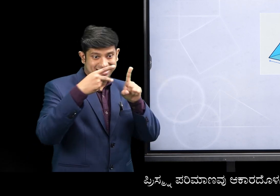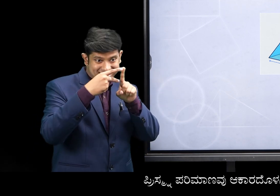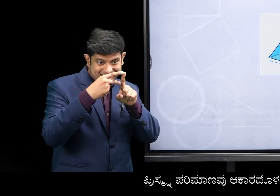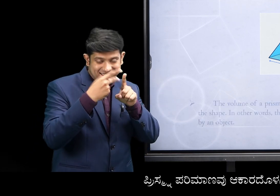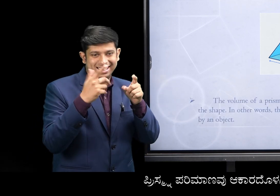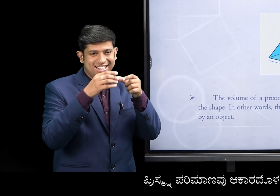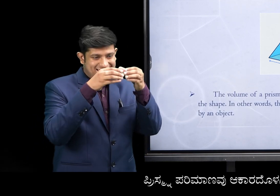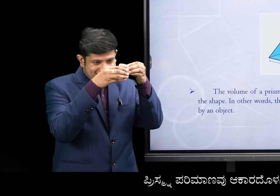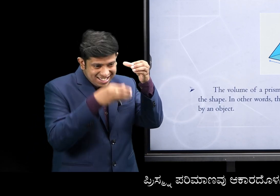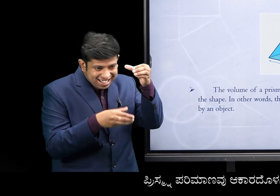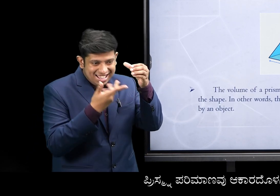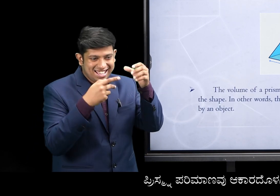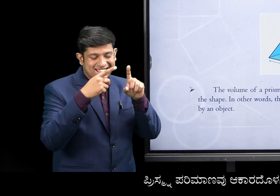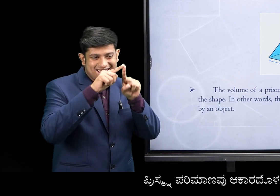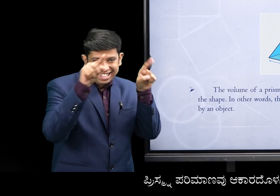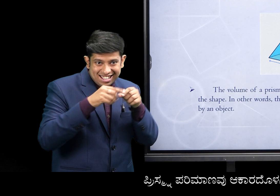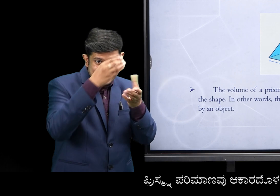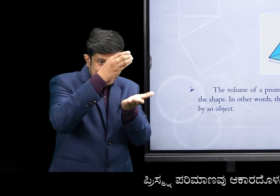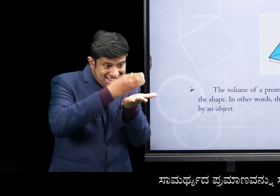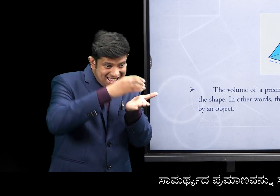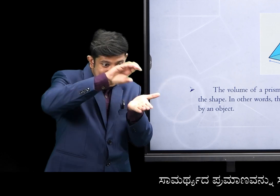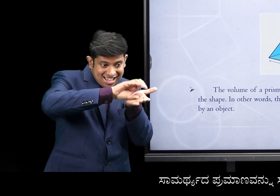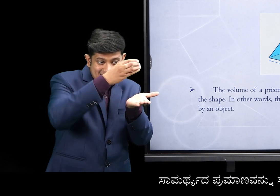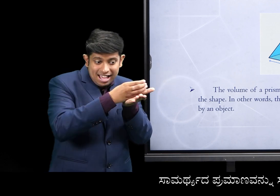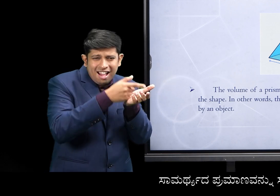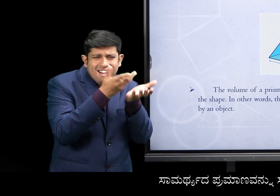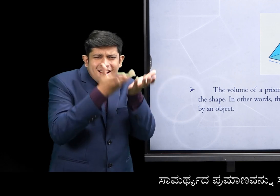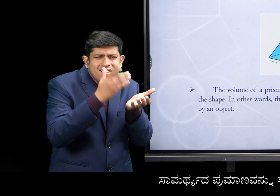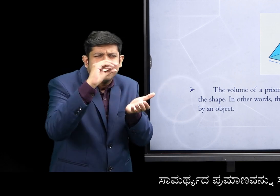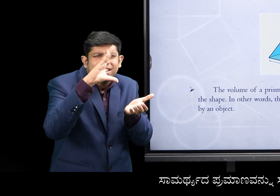ಪ್ರಿಸಂನ ಪರಿಮಾಣವು ಆಕಾರದೊಳಗಿನ ಸ್ಥಳ ಅಥವಾ ಸಾಮರ್ಥ್ಯದ ಪ್ರಮಾಣವನ್ನ ಸೂಚಿಸುತ್ತೆ.